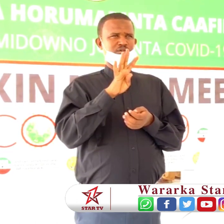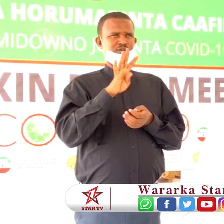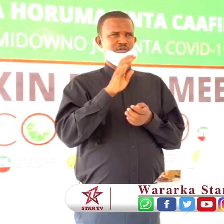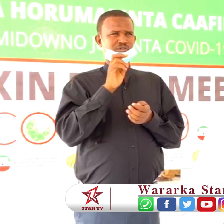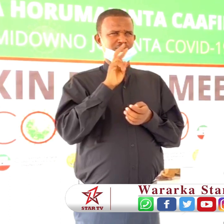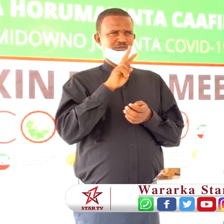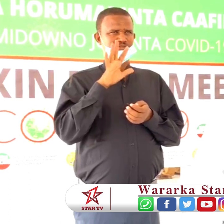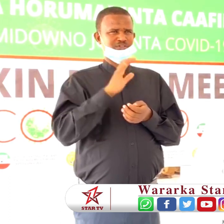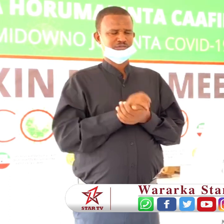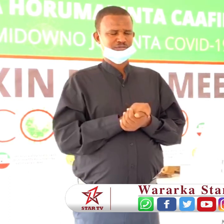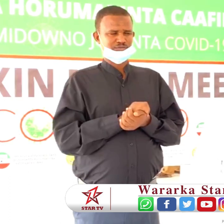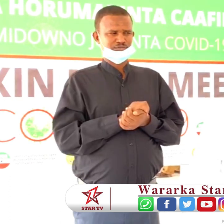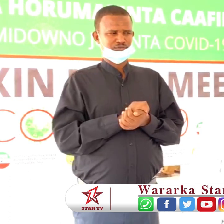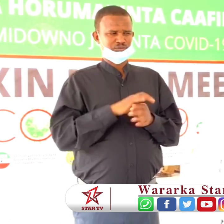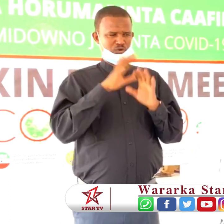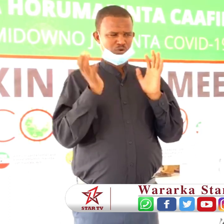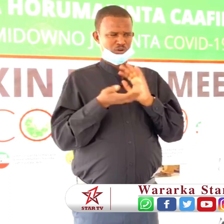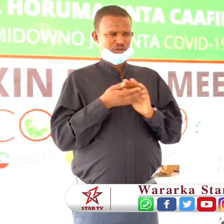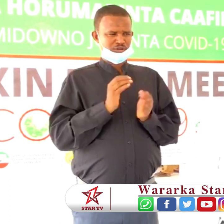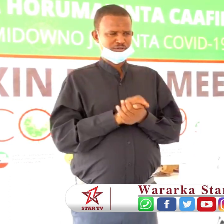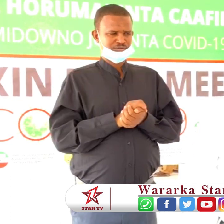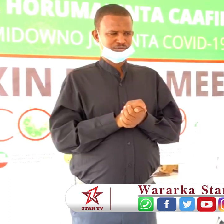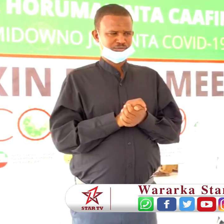1,452 guud ahaan.